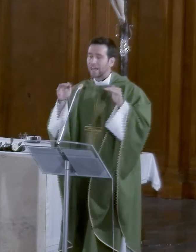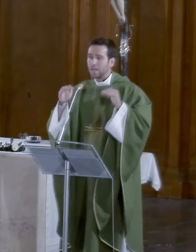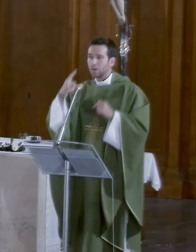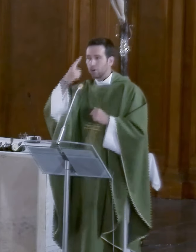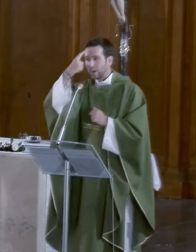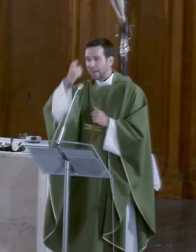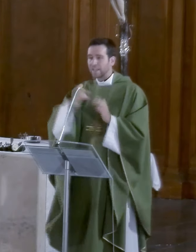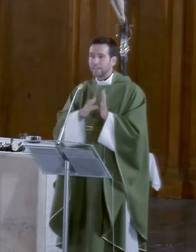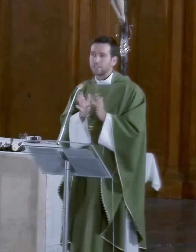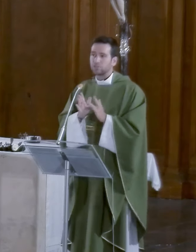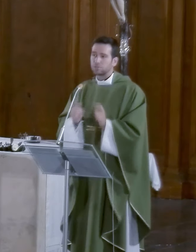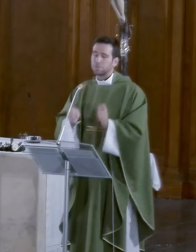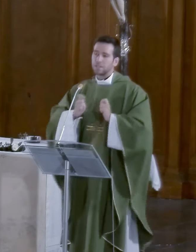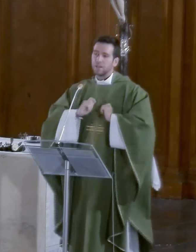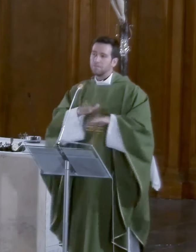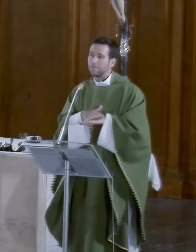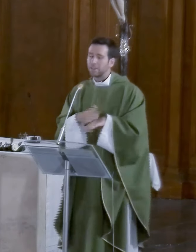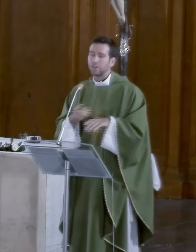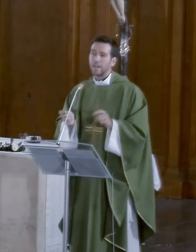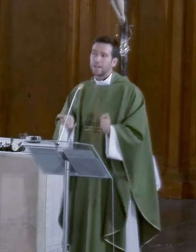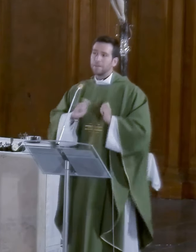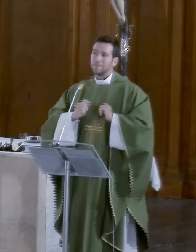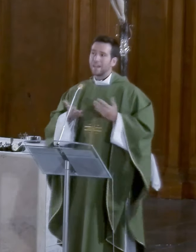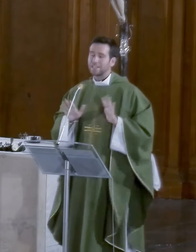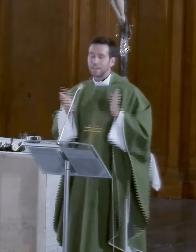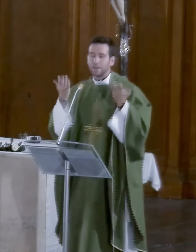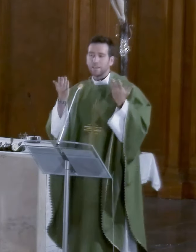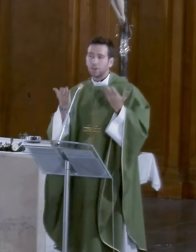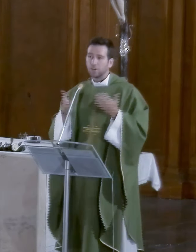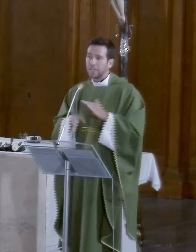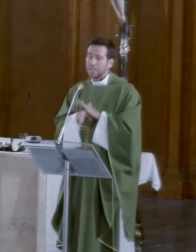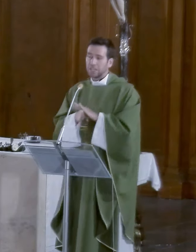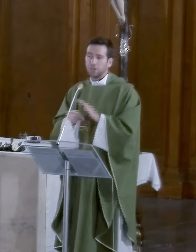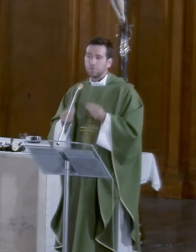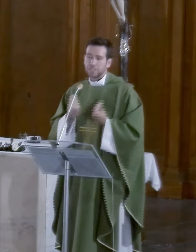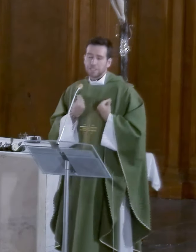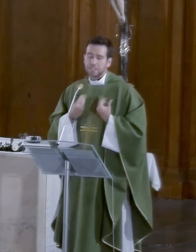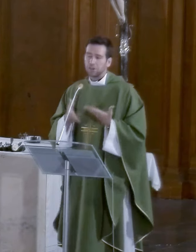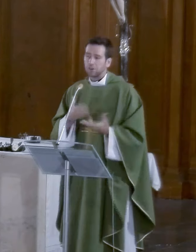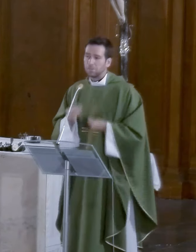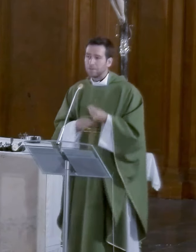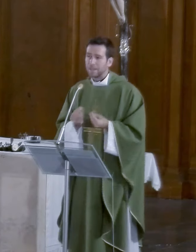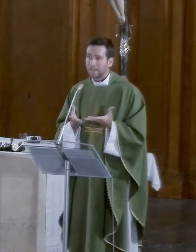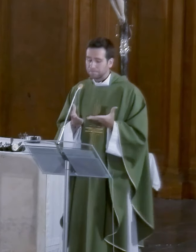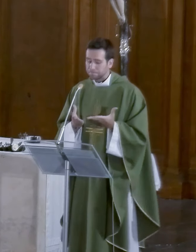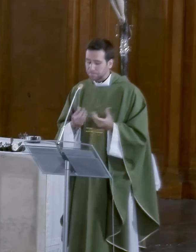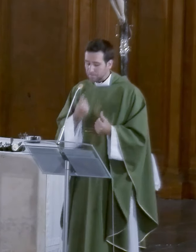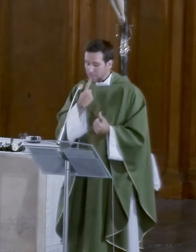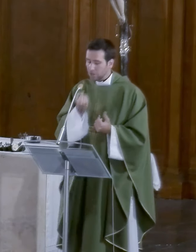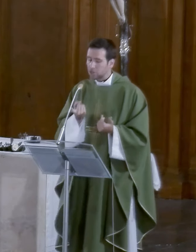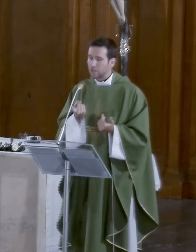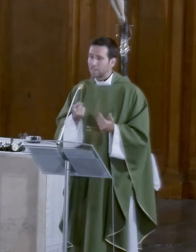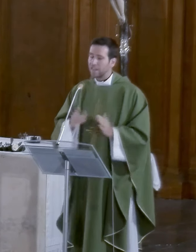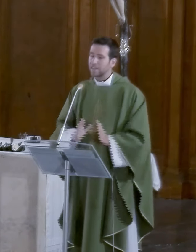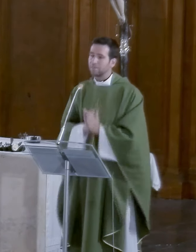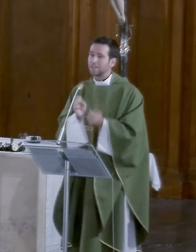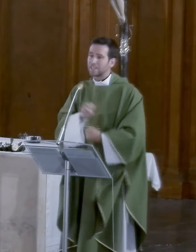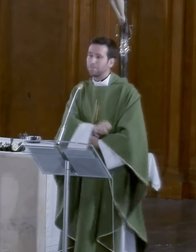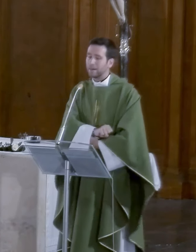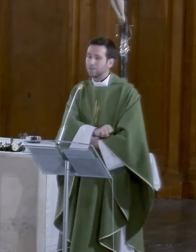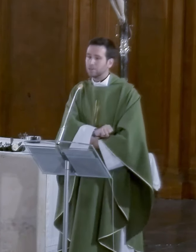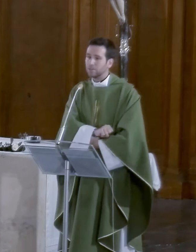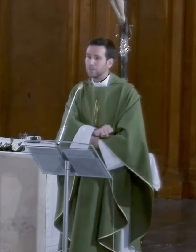basta con creer que Jesús pues me perdona, me da la salvación y yo pues sigo con mi vida. Nos lo decía